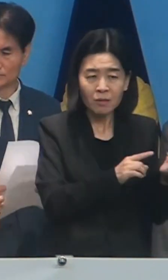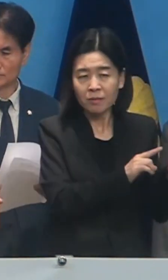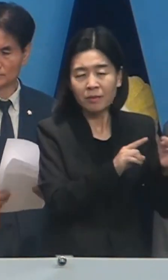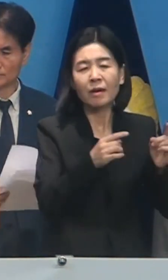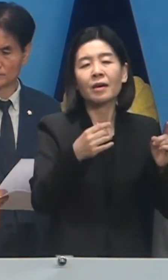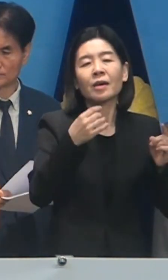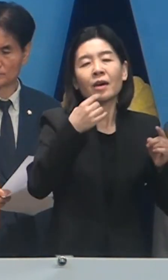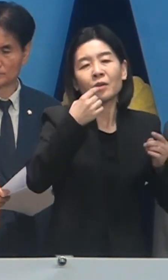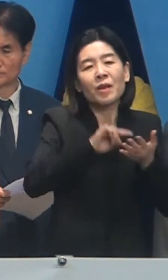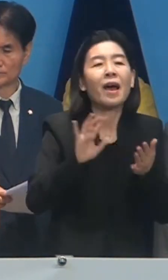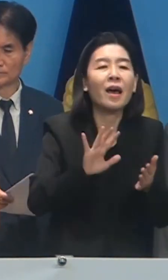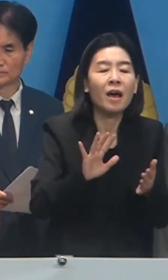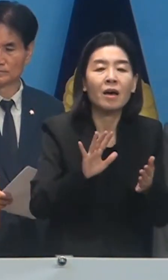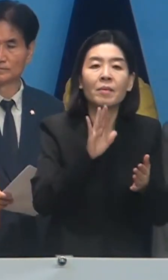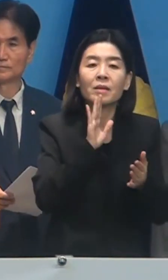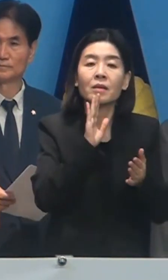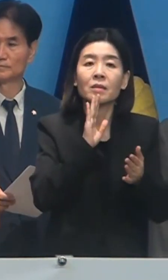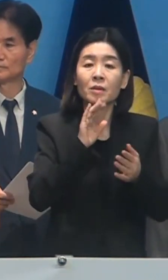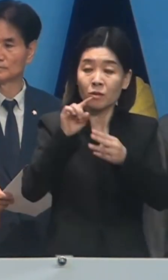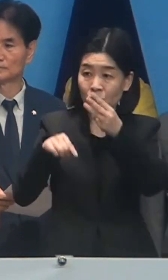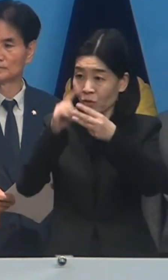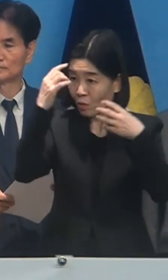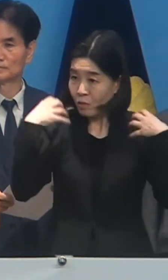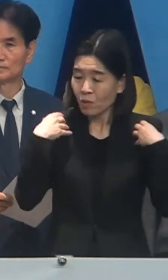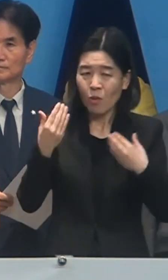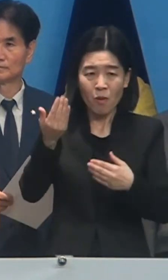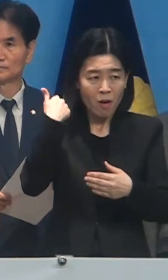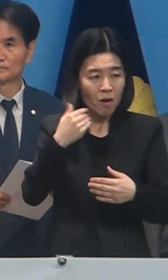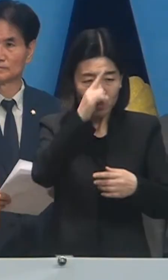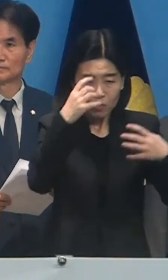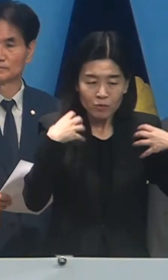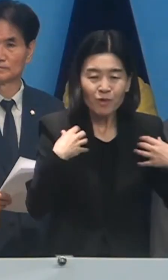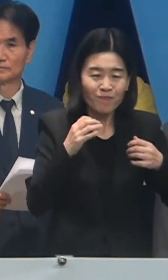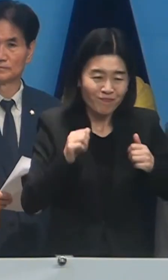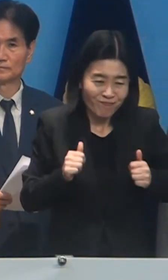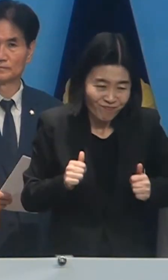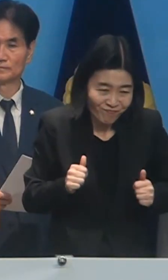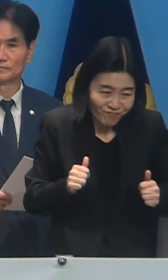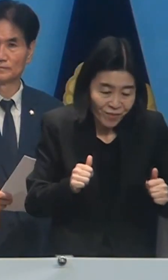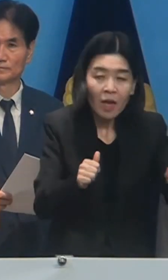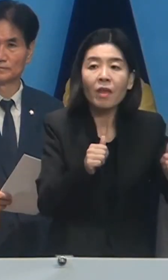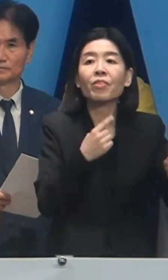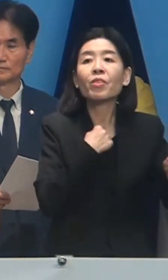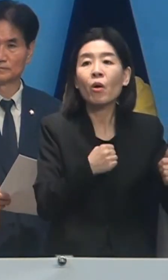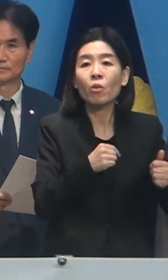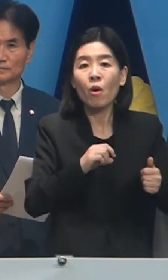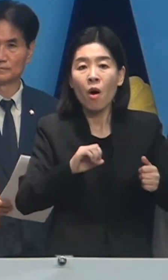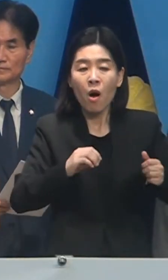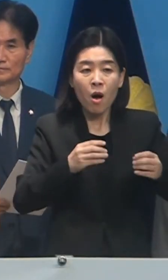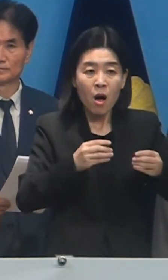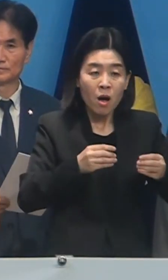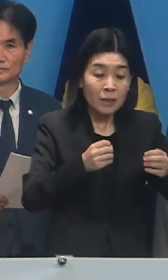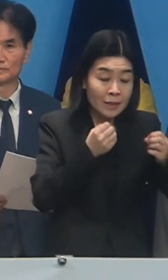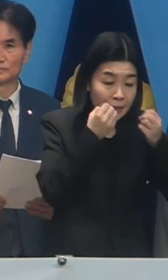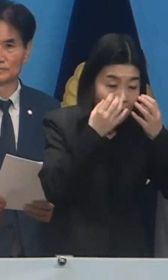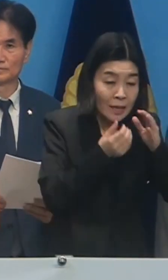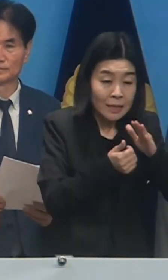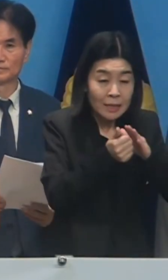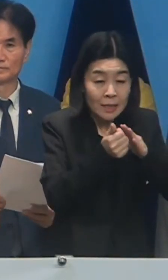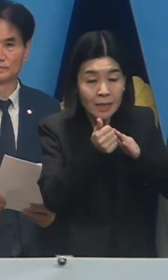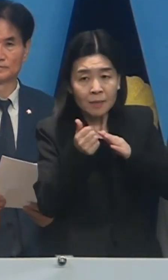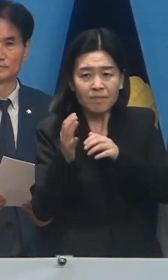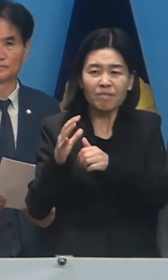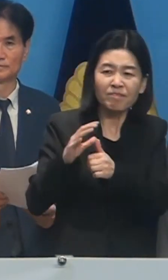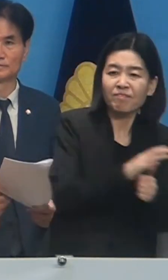정부는 그나마 전 정권에서 축적한 한반도 평화의 불씨를 오히려 밟아 꺼버리는 어리석음을